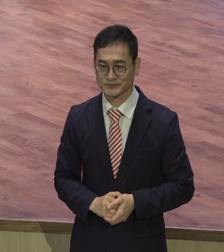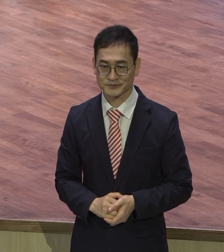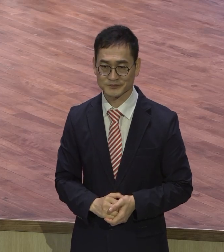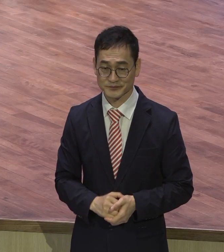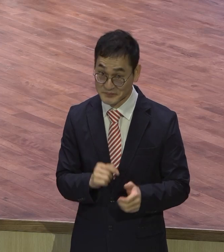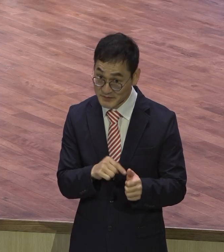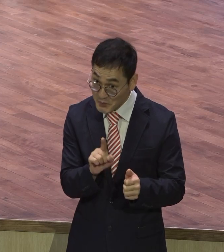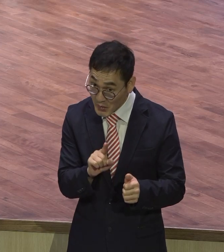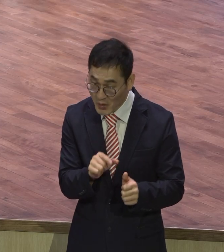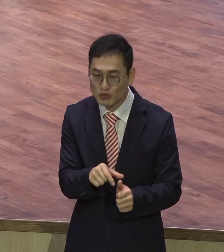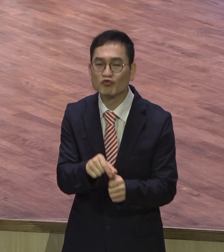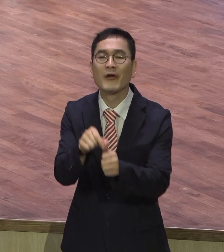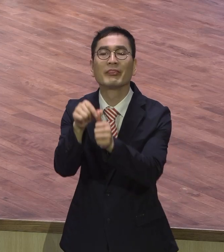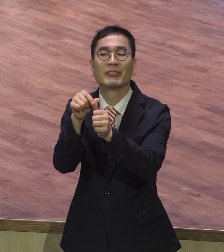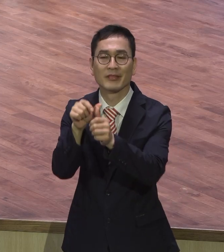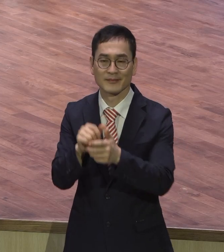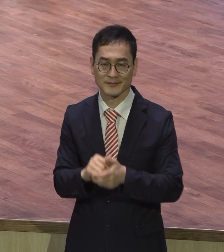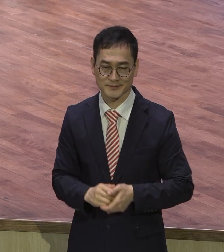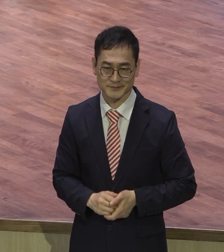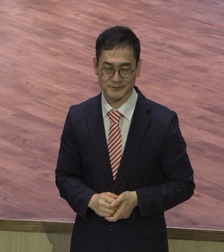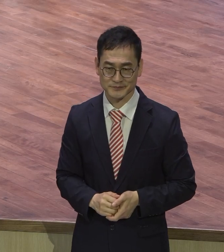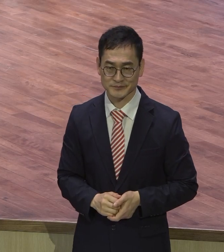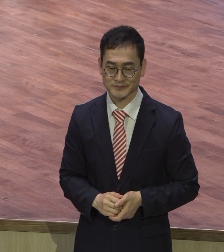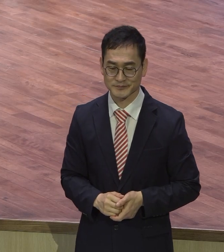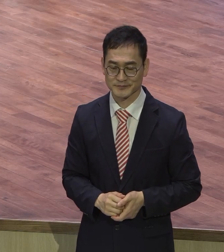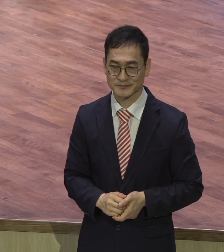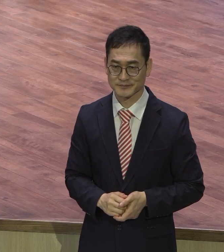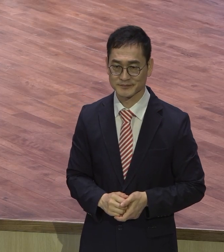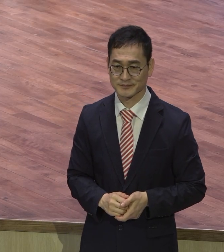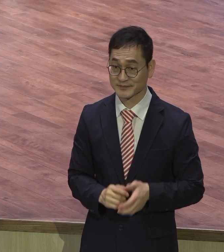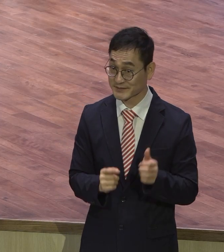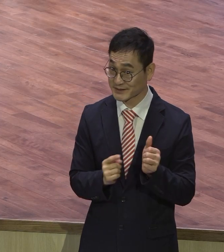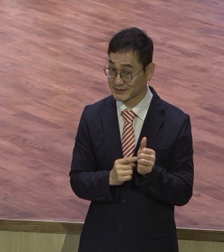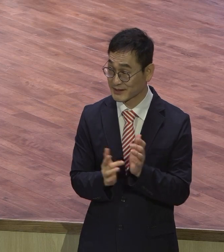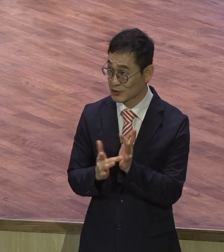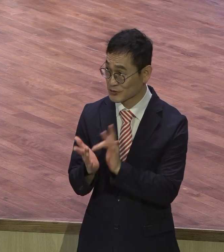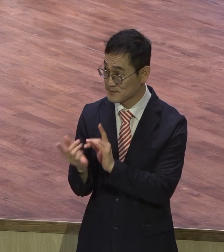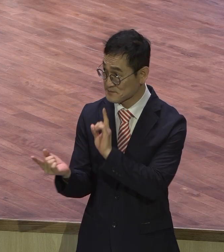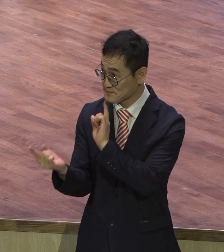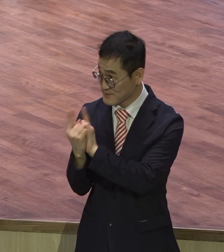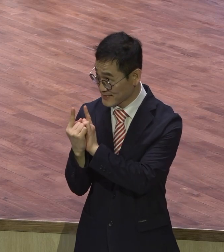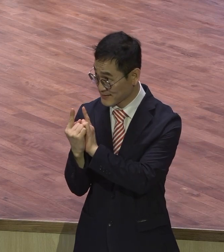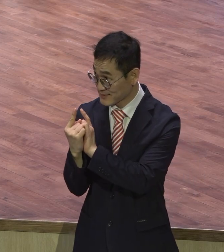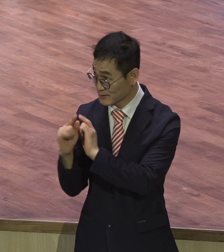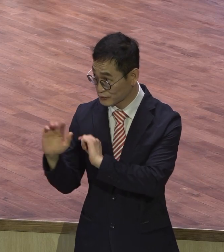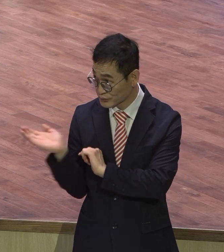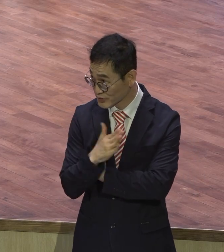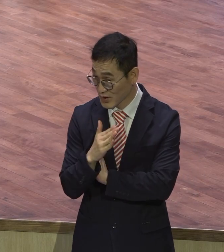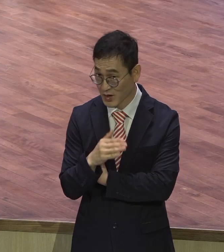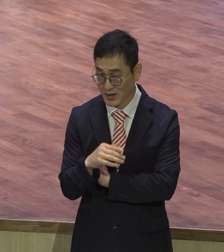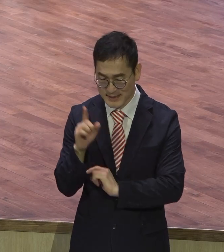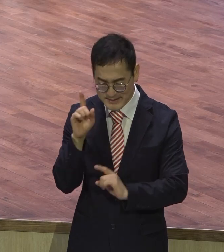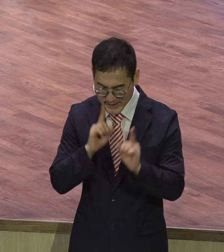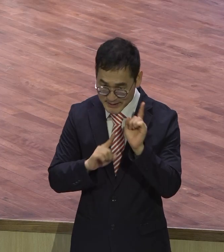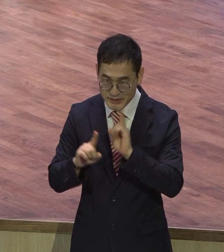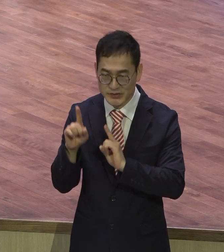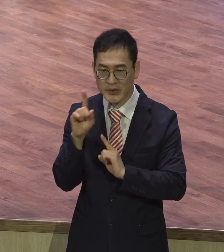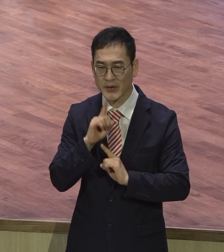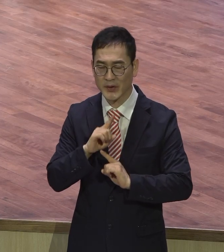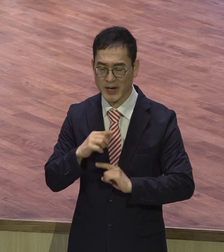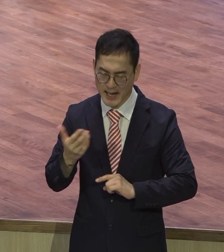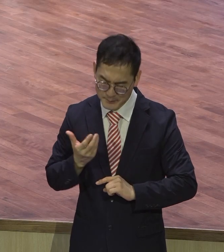이게 복음이에요. 마태는 예수님을 만나자마자 그가 가지고 있던 모든 상처가 다 치유되기